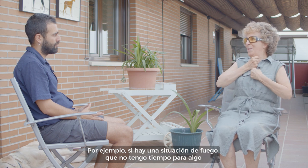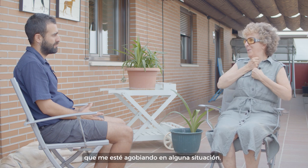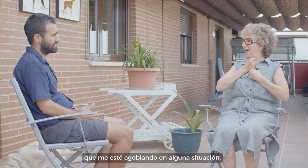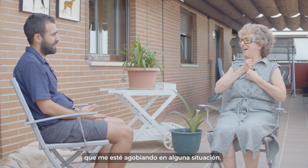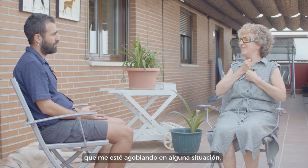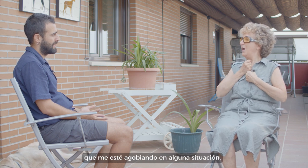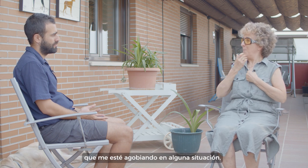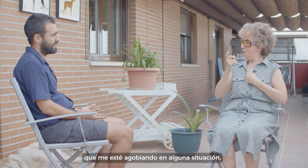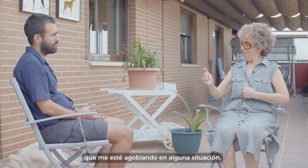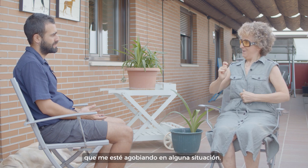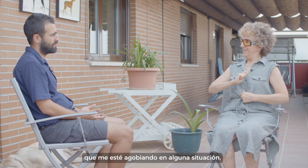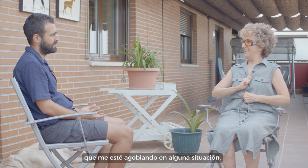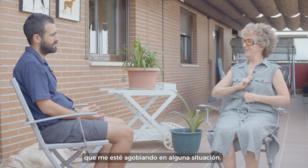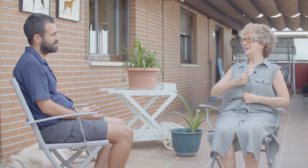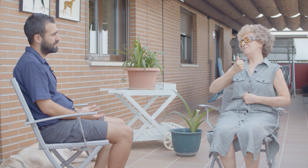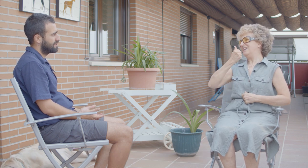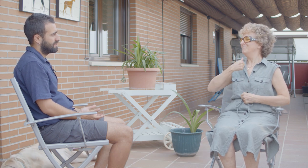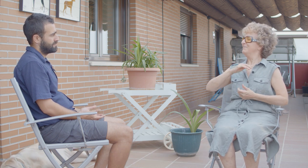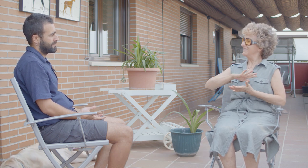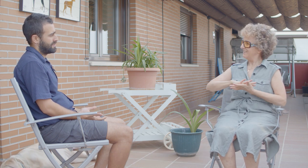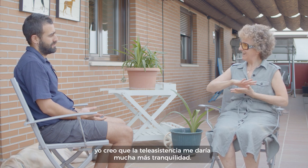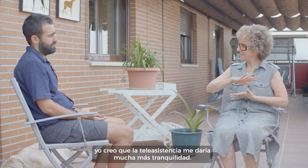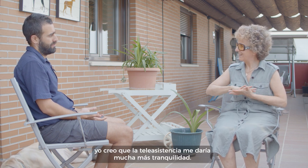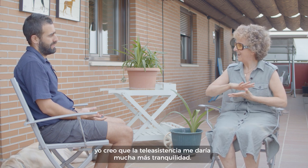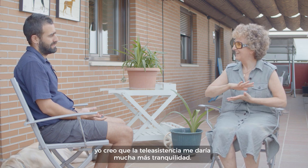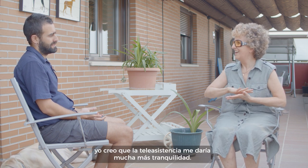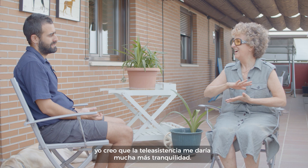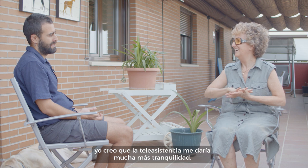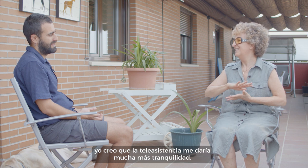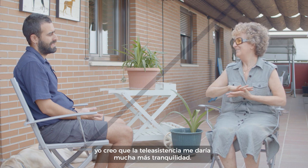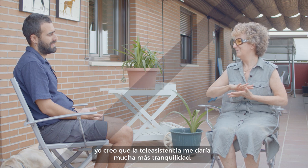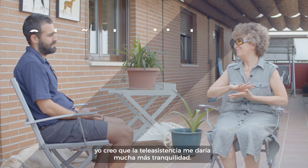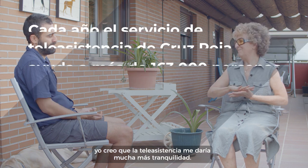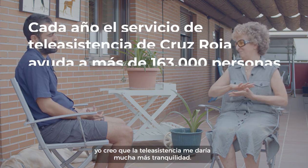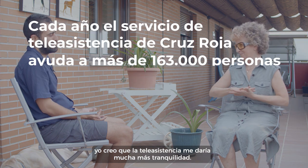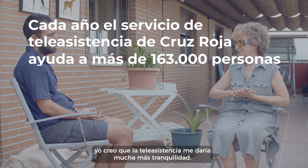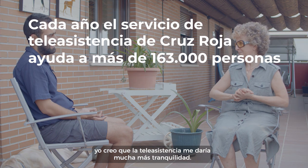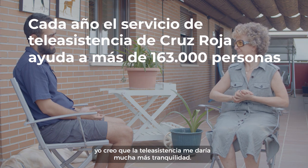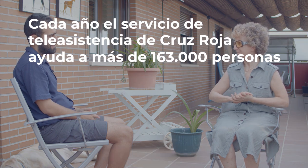que me estoy agobiando en alguna situación, yo creo que la teleasistencia me da mucha más tranquilidad.